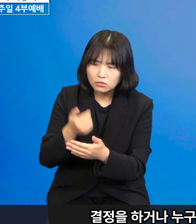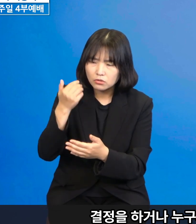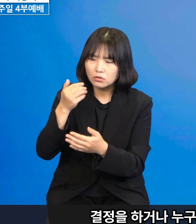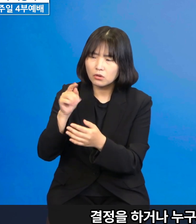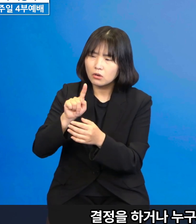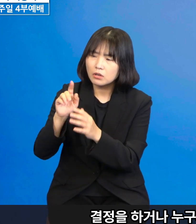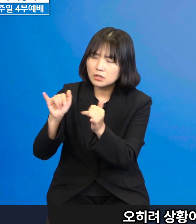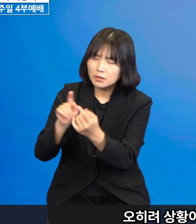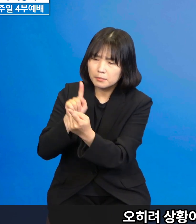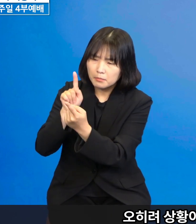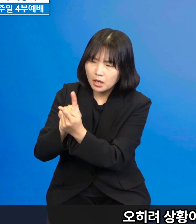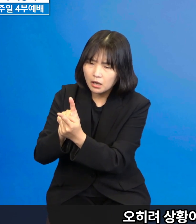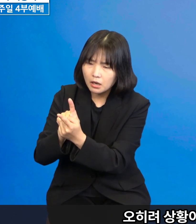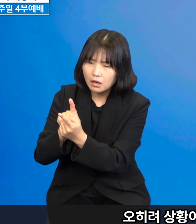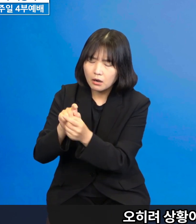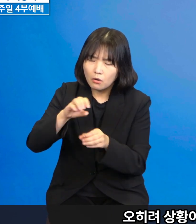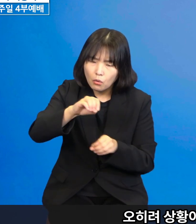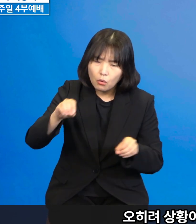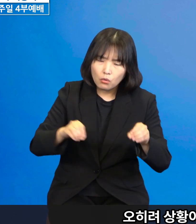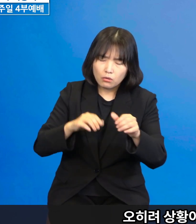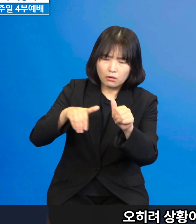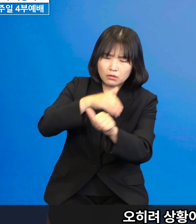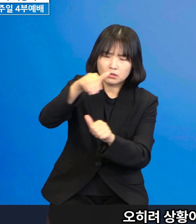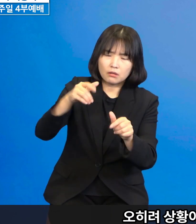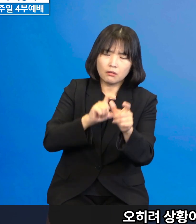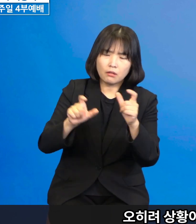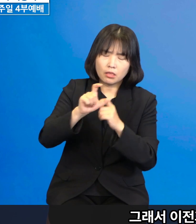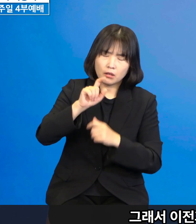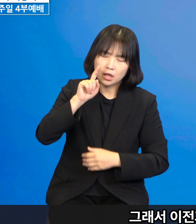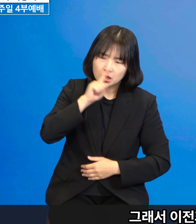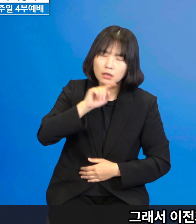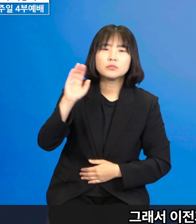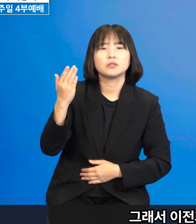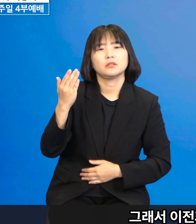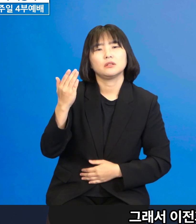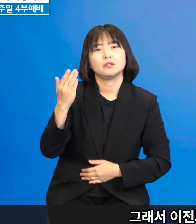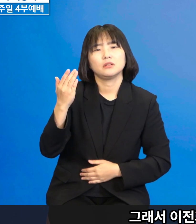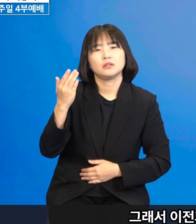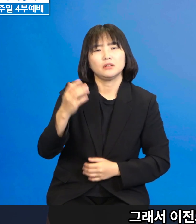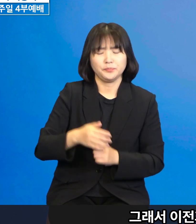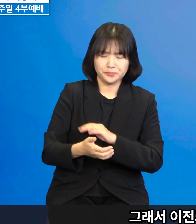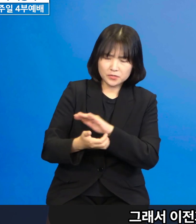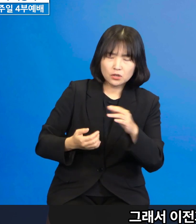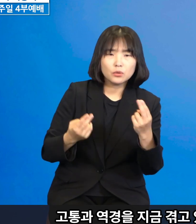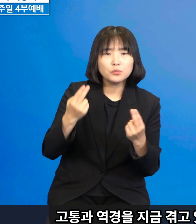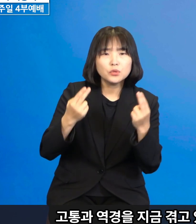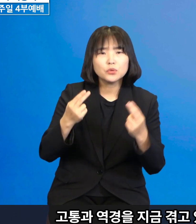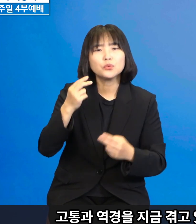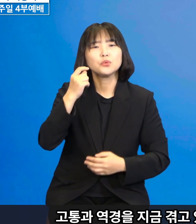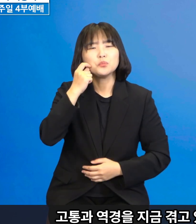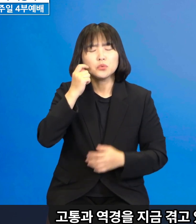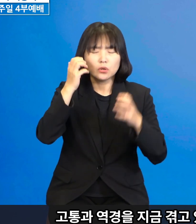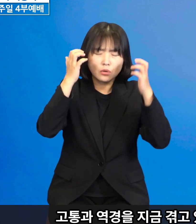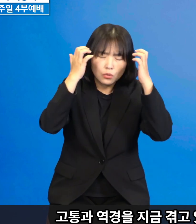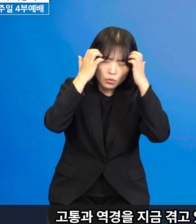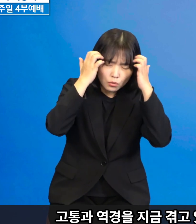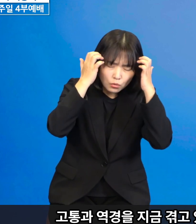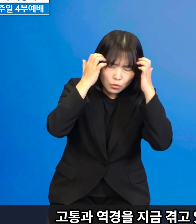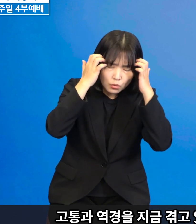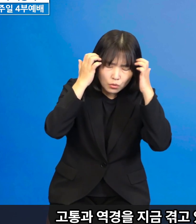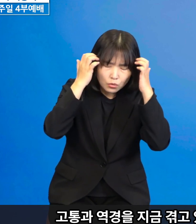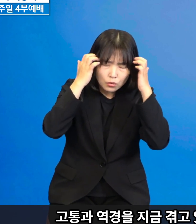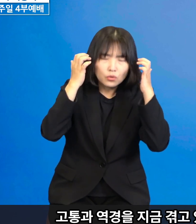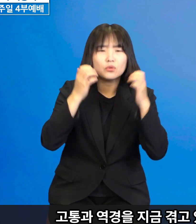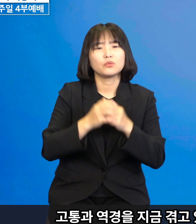만남을 갖거나 하다가 오히려 상황이 더 꼬이는 것이죠. 그래서 이전과 비교할 수 없는 고통과